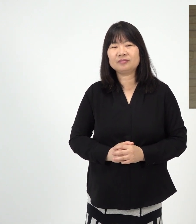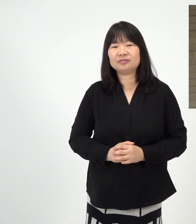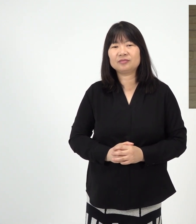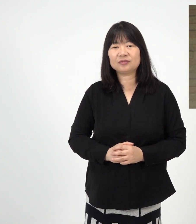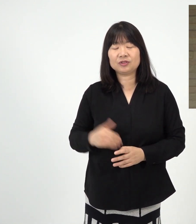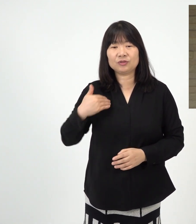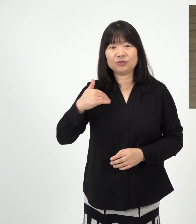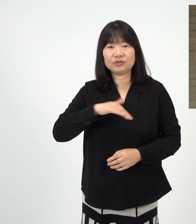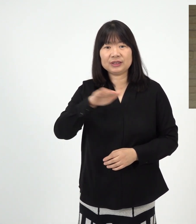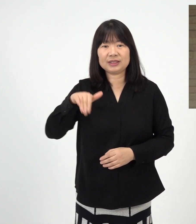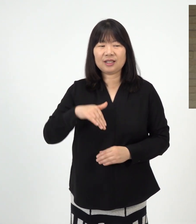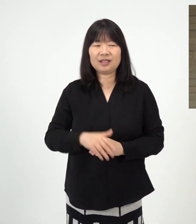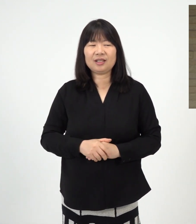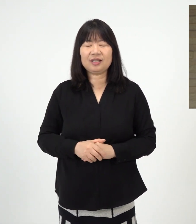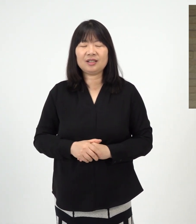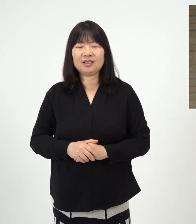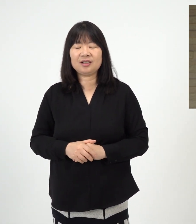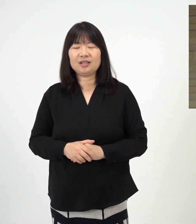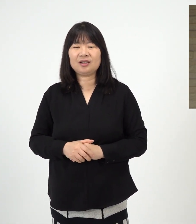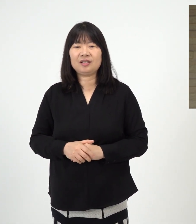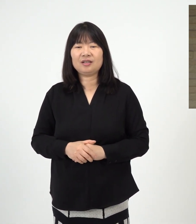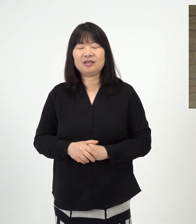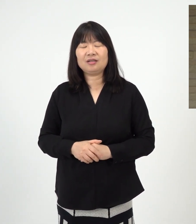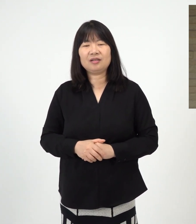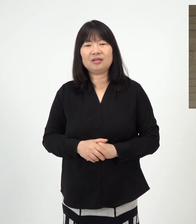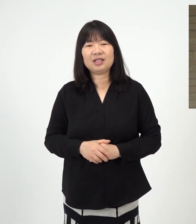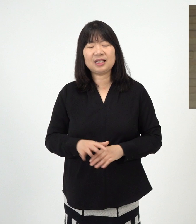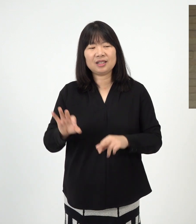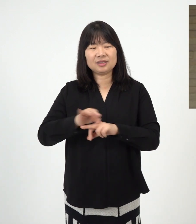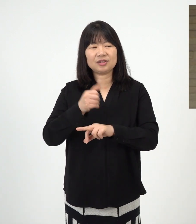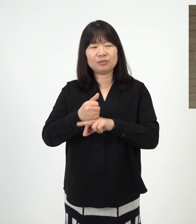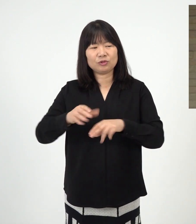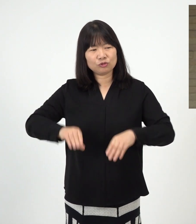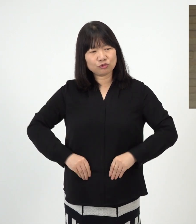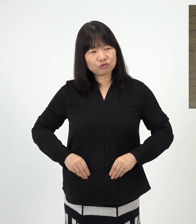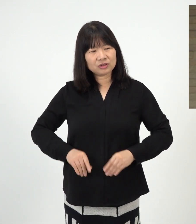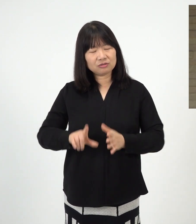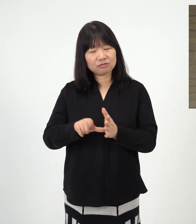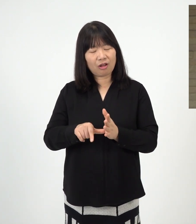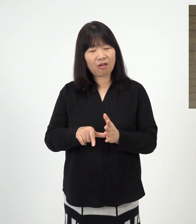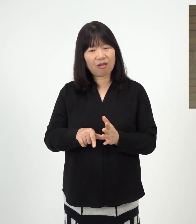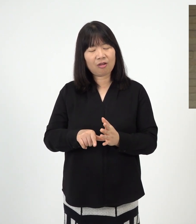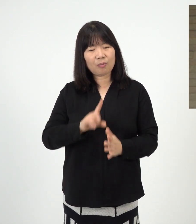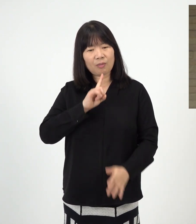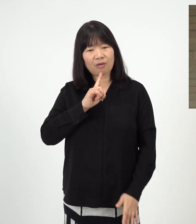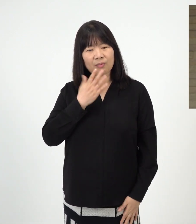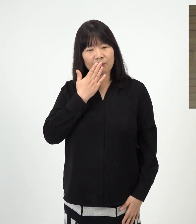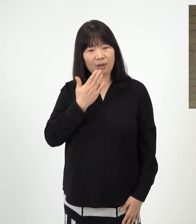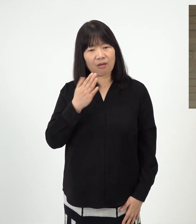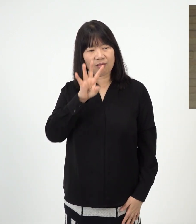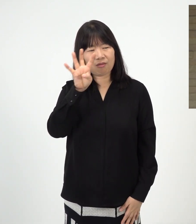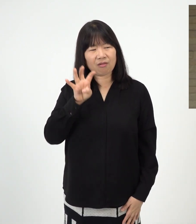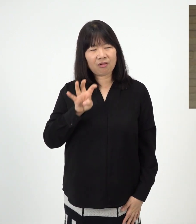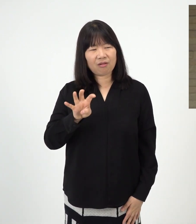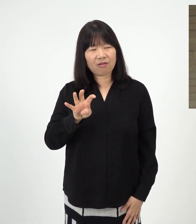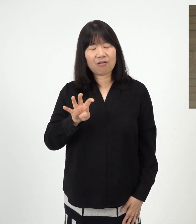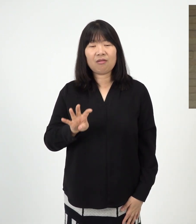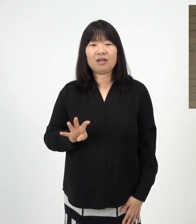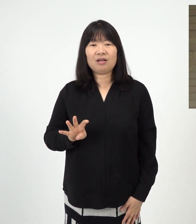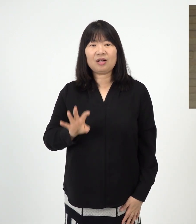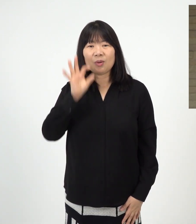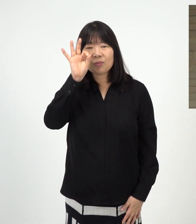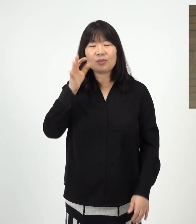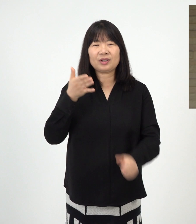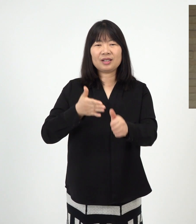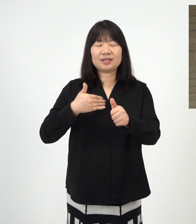여기서부터 우리가 좀 의아하죠. 임금이 줄일 수가 있나? 예? 어쨌든